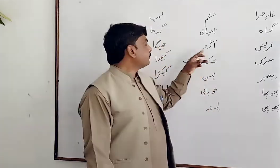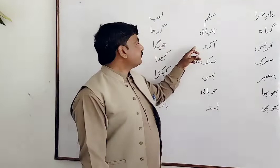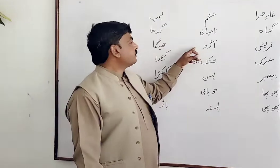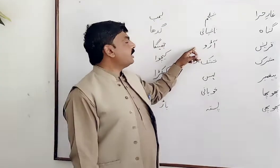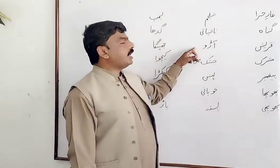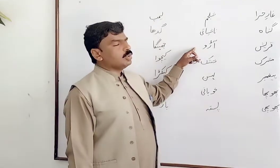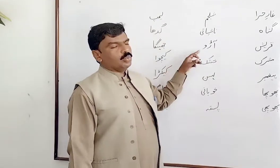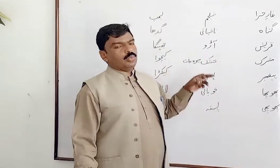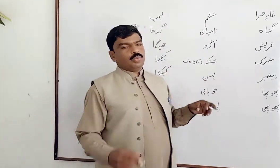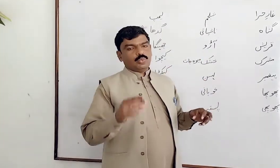आड़ू,